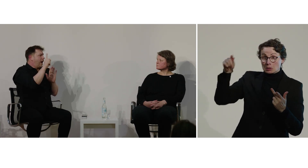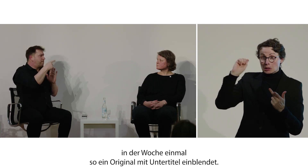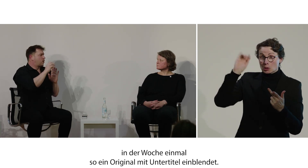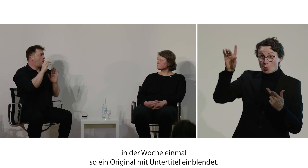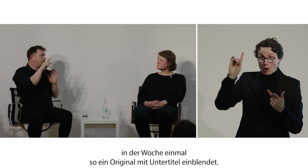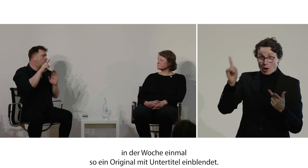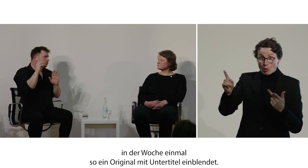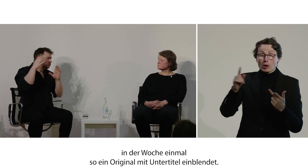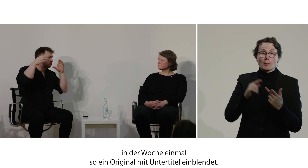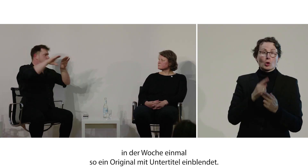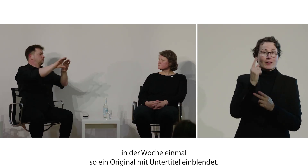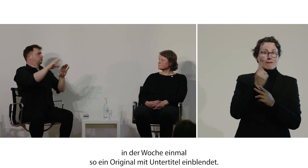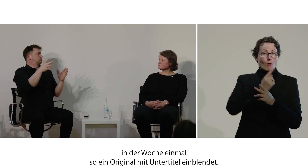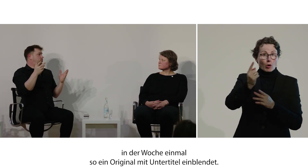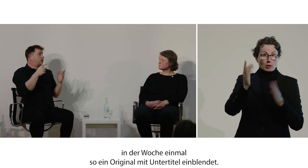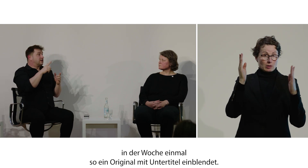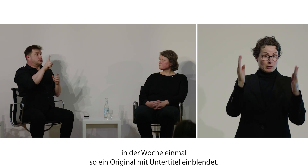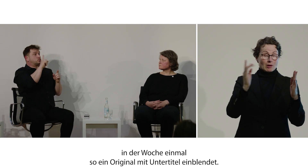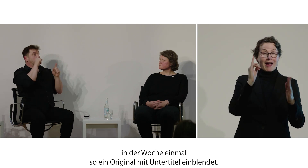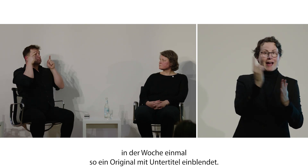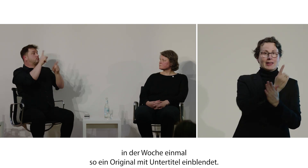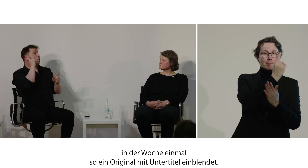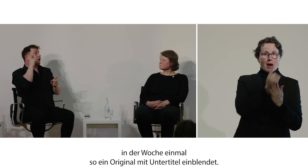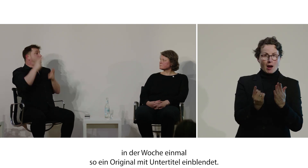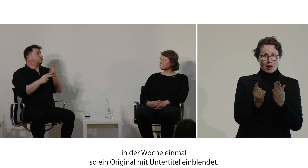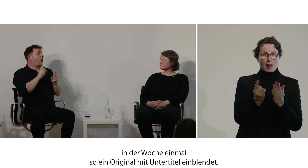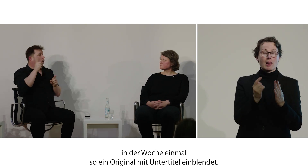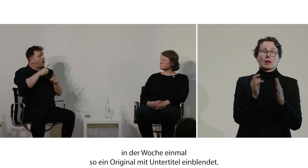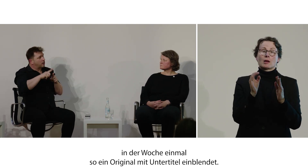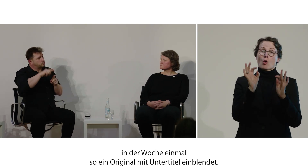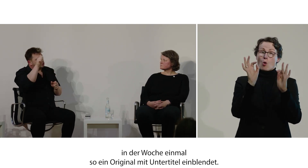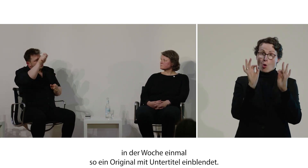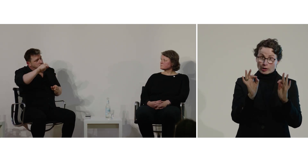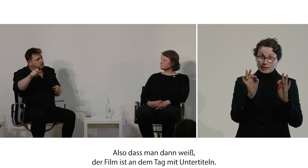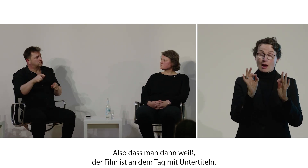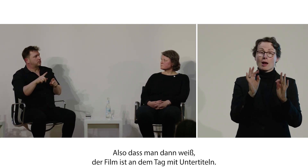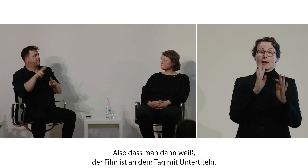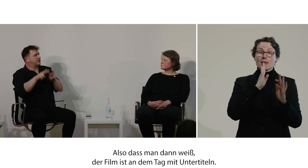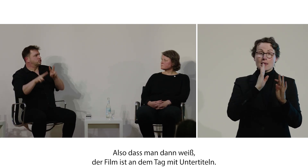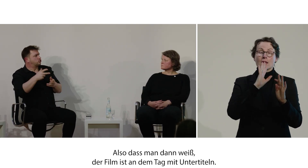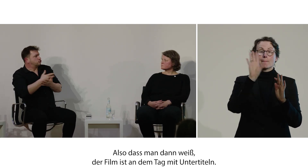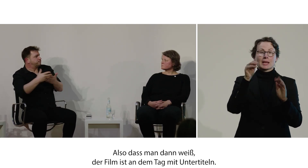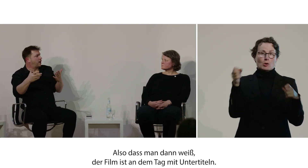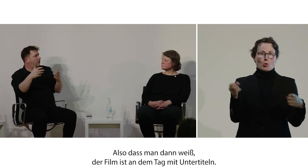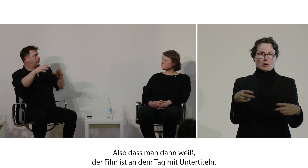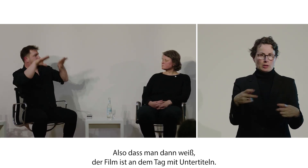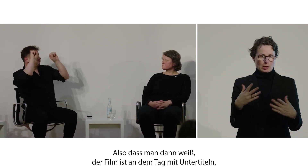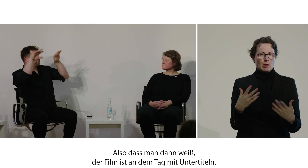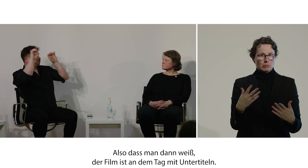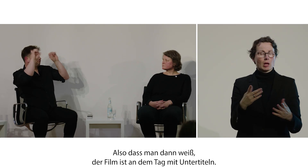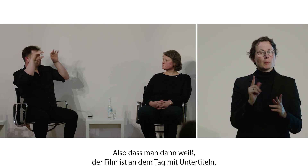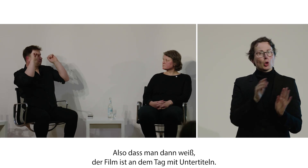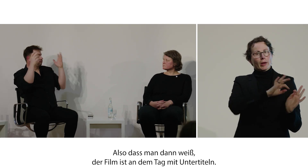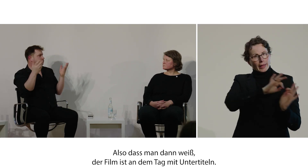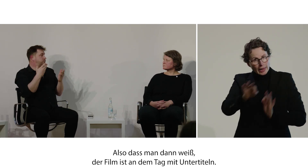in der Woche einmal dort so eine Original mit Untertitel einblendet. Also was dann regelmäßig da, dass man dann